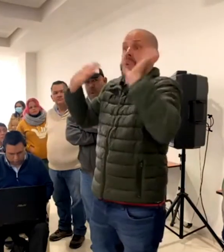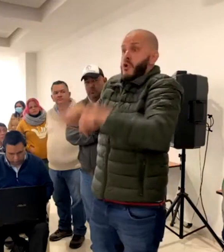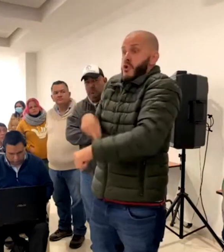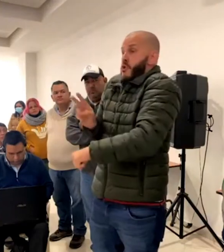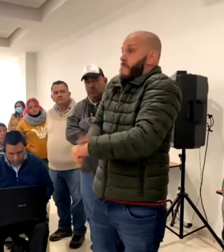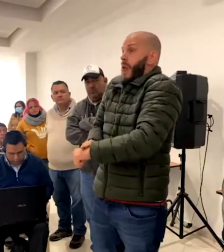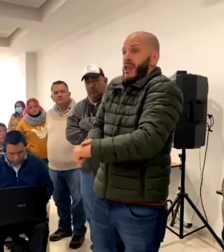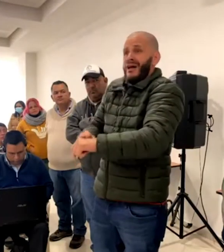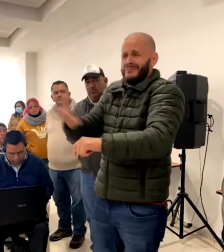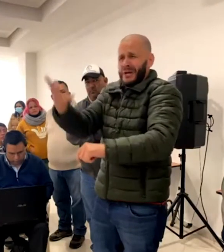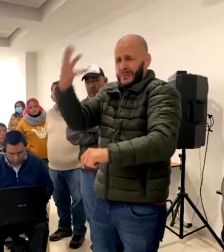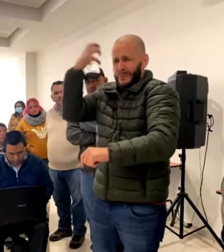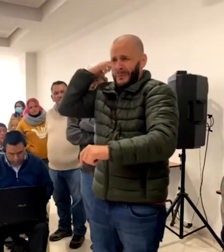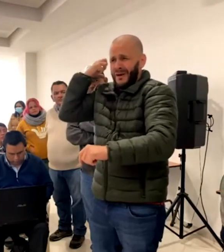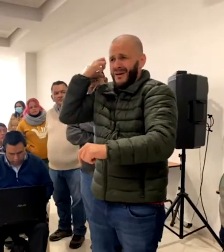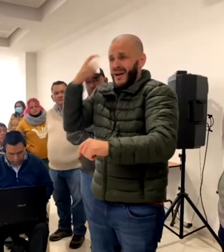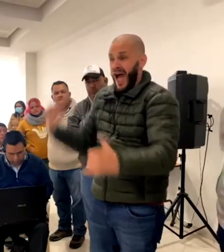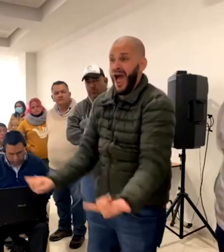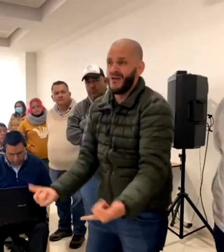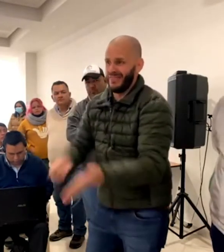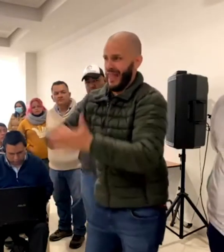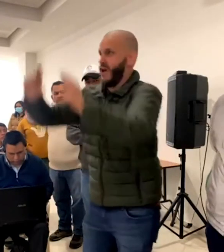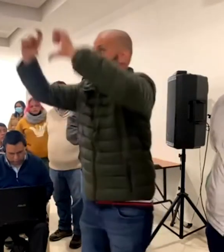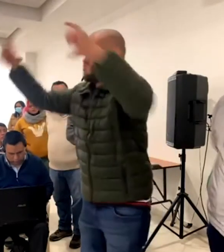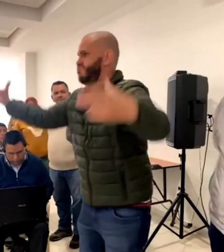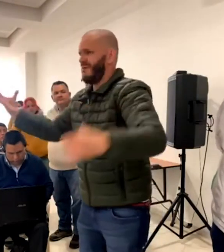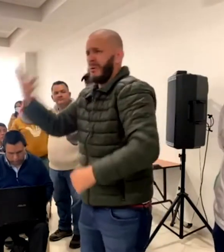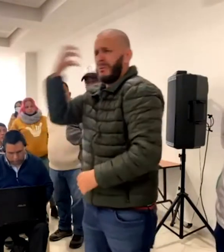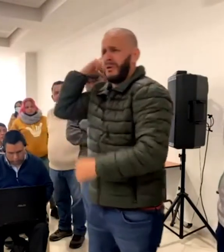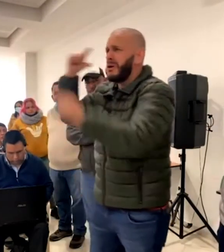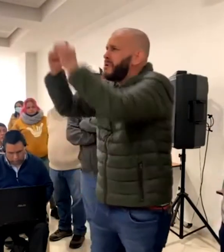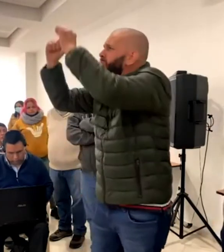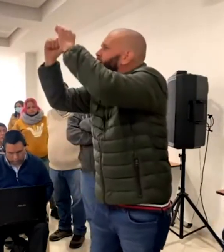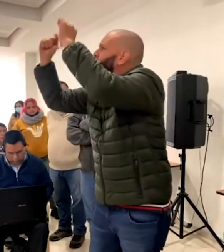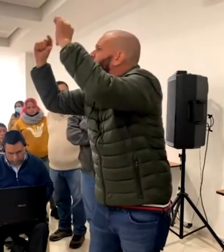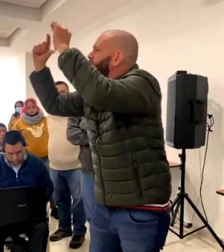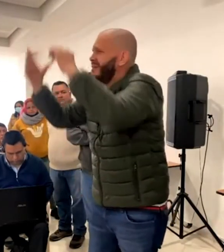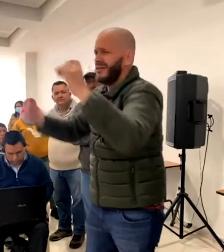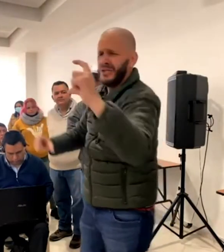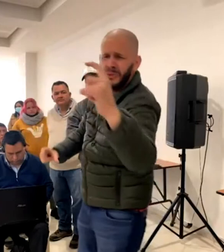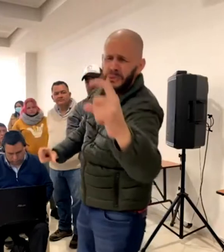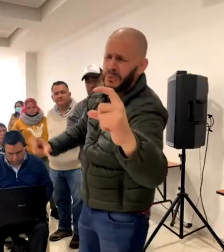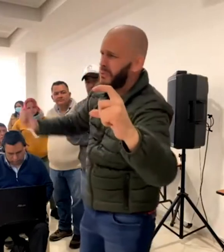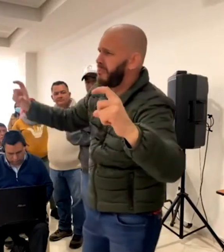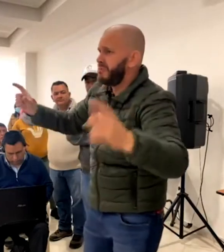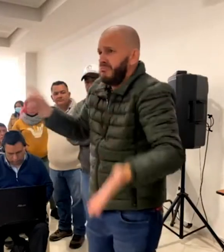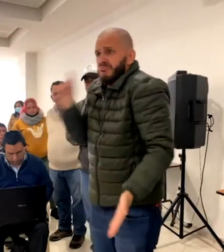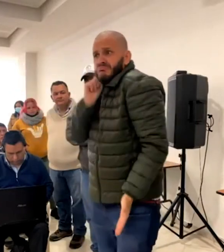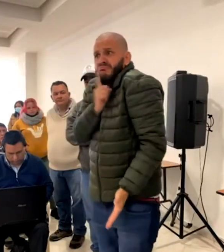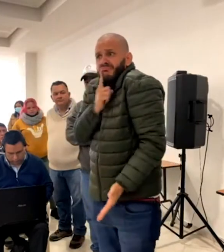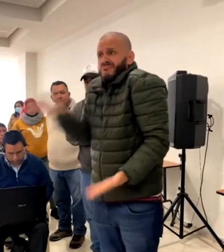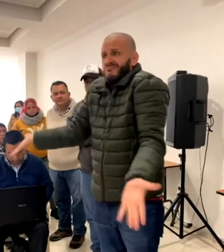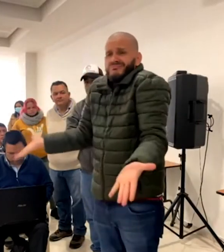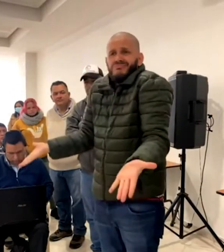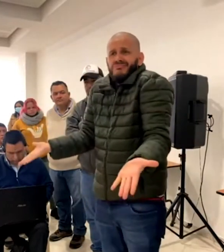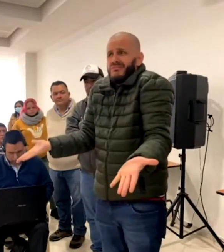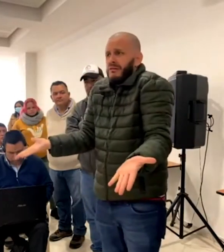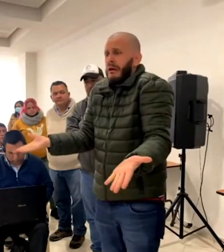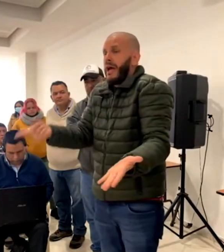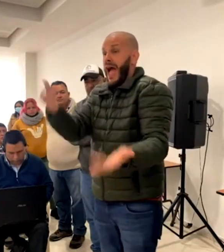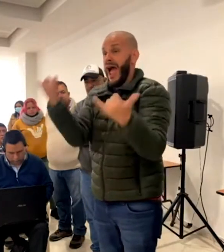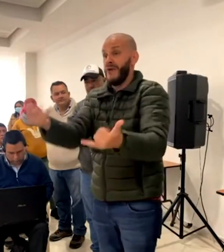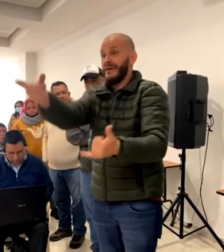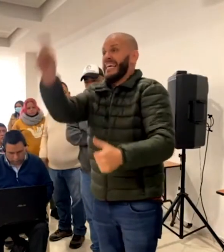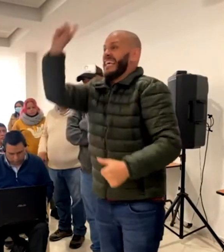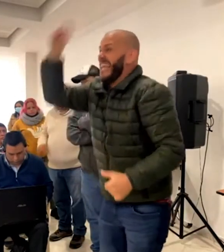1943 donde no existía un espejo más amplio donde están solicitando los espejos y serán mucho